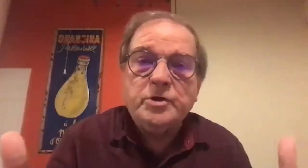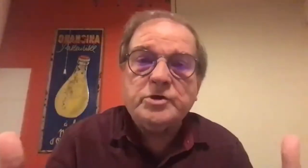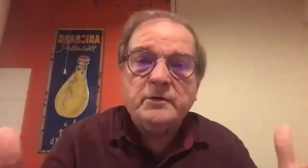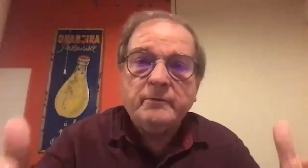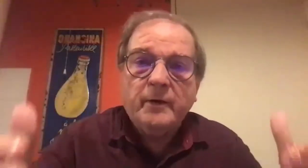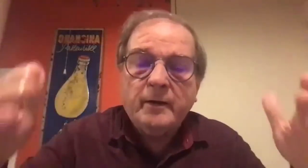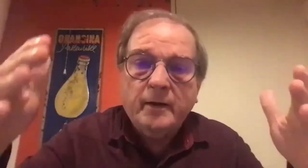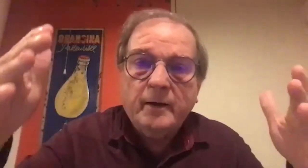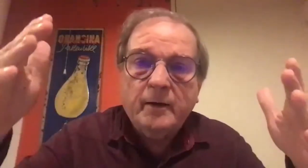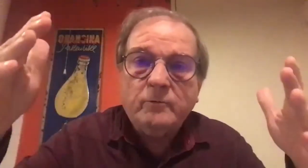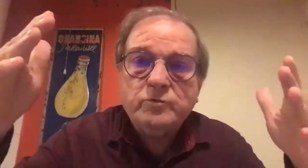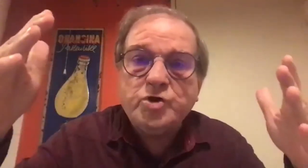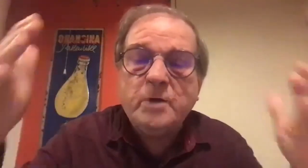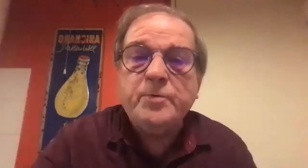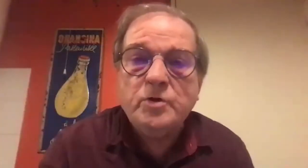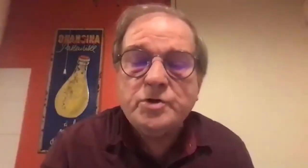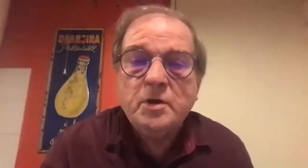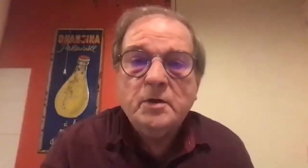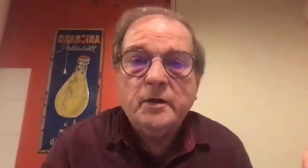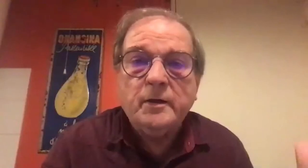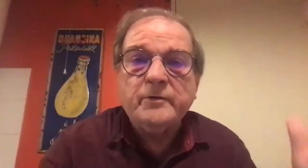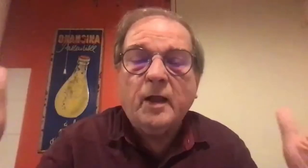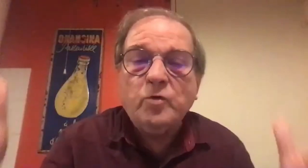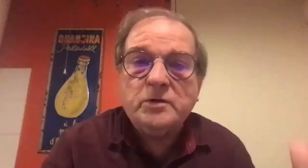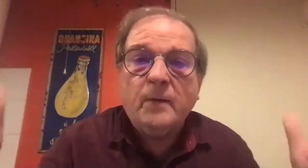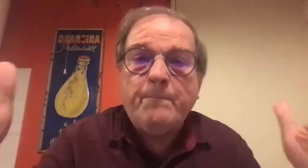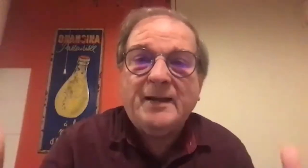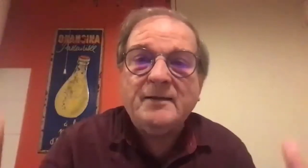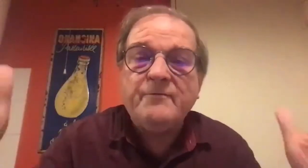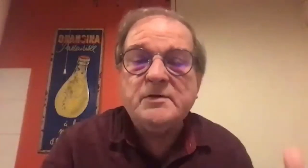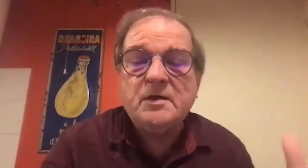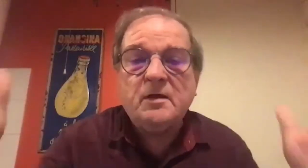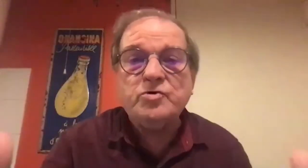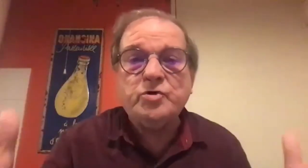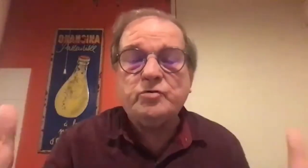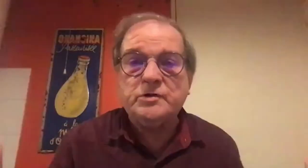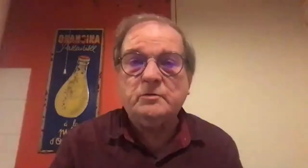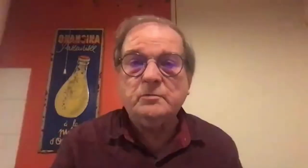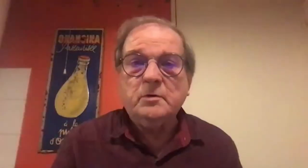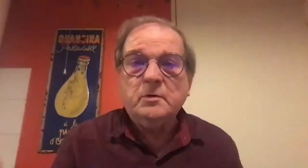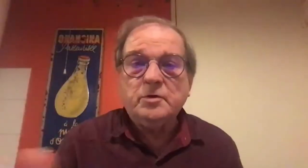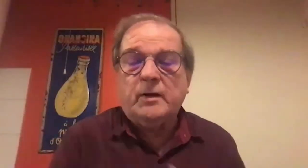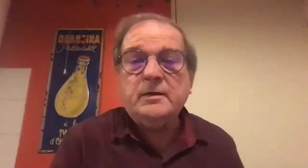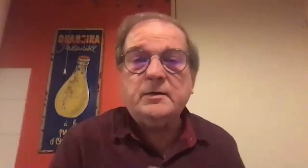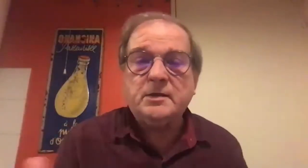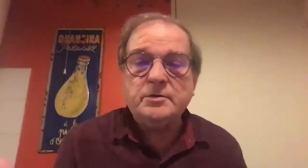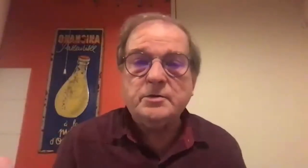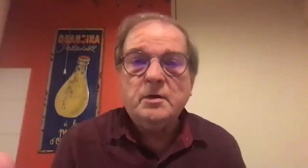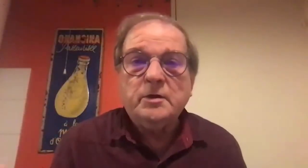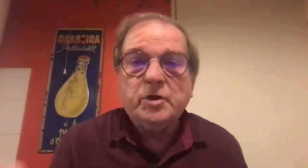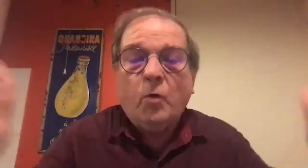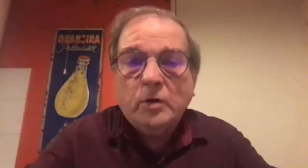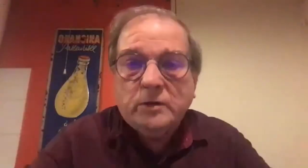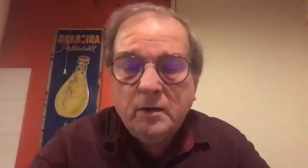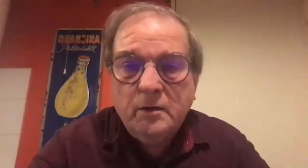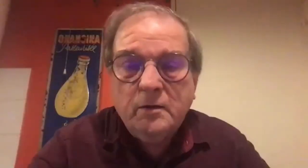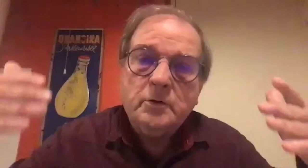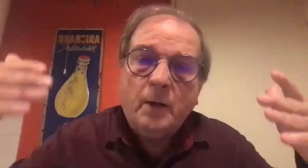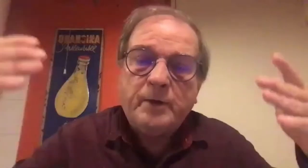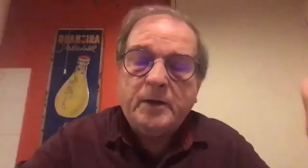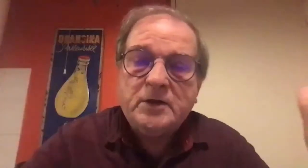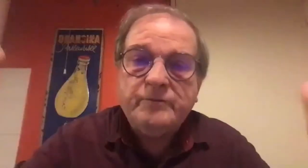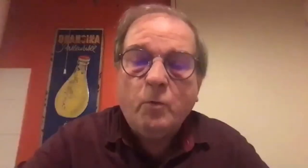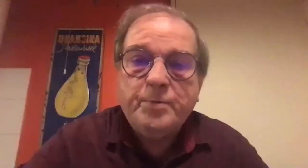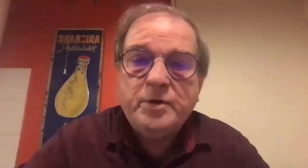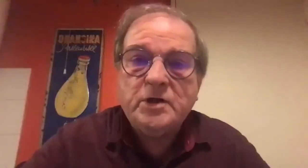Partido Comunista é um dos campeões na luta pela defesa da Constituição de 1946 e contra